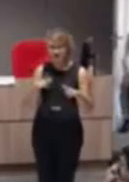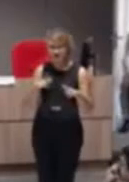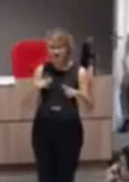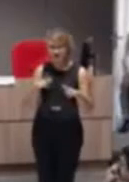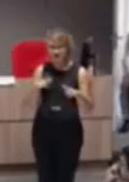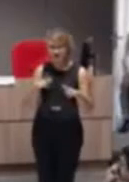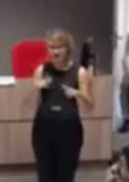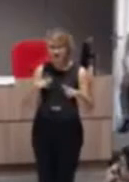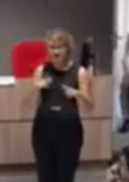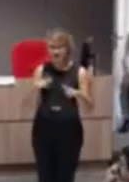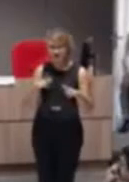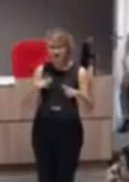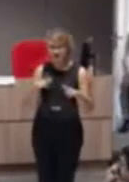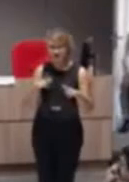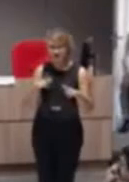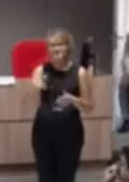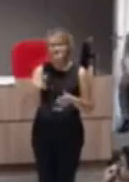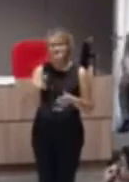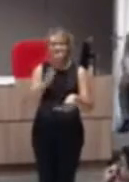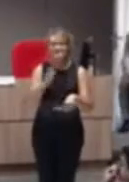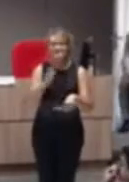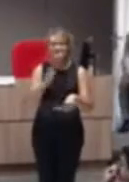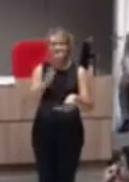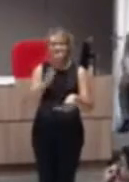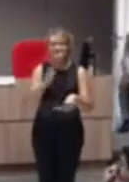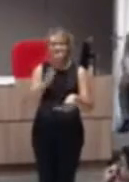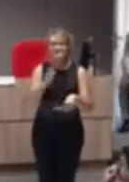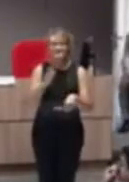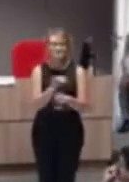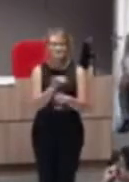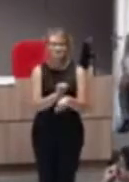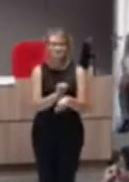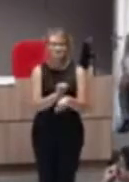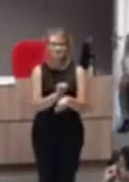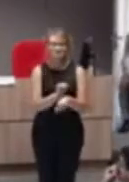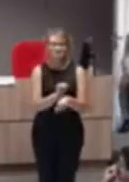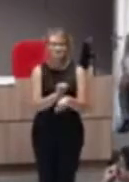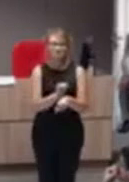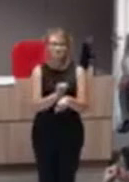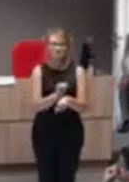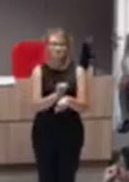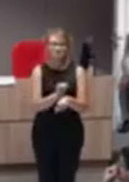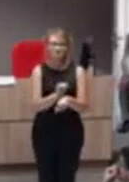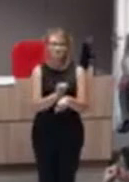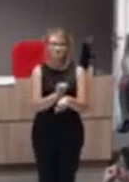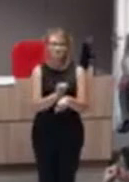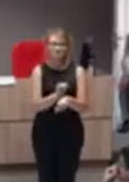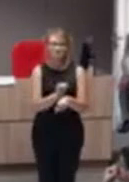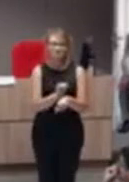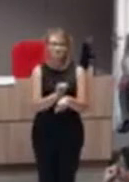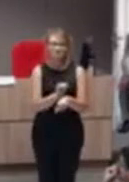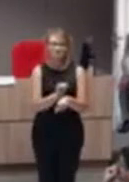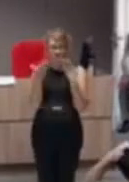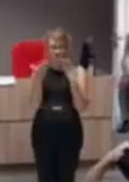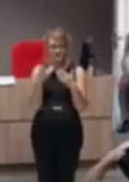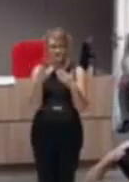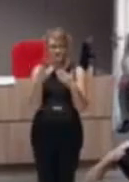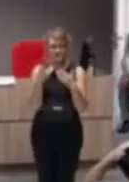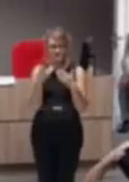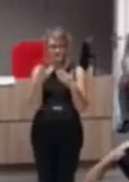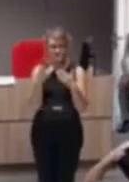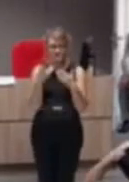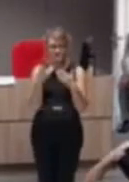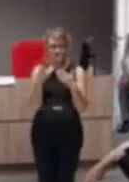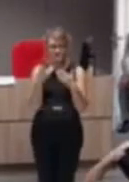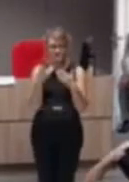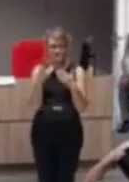hospitais. Tempo ocioso, ausência de projeto terapêutico singular, o Lúcio mencionou, né? Ausência de